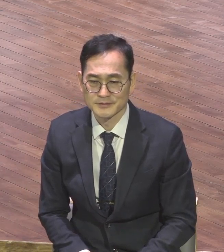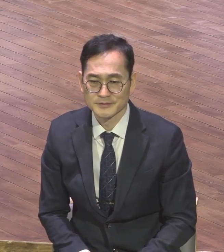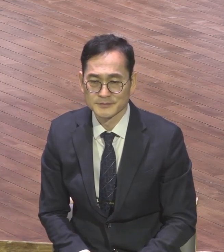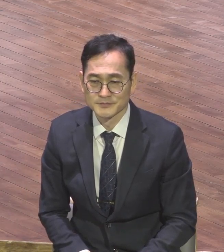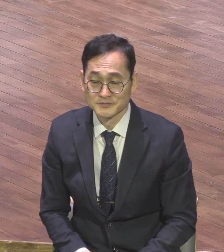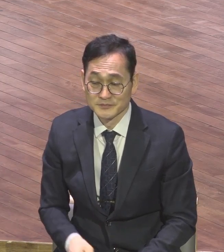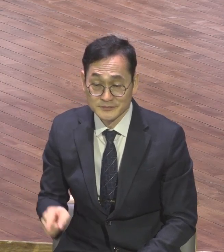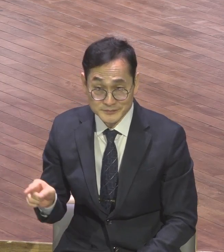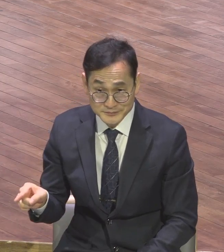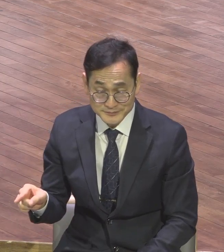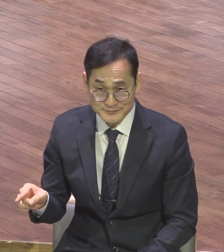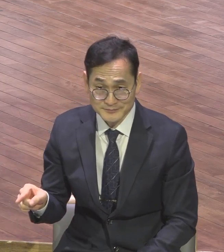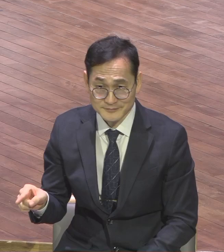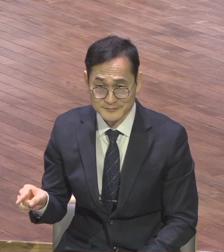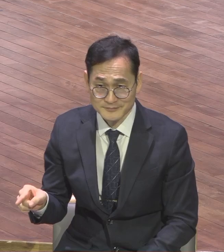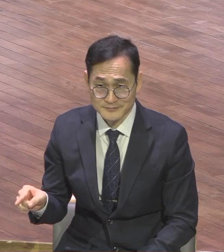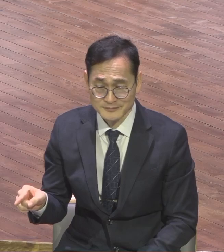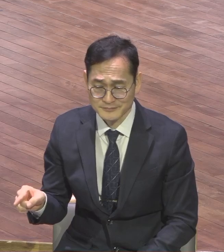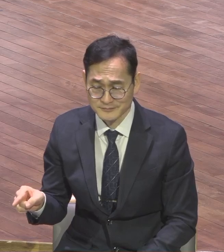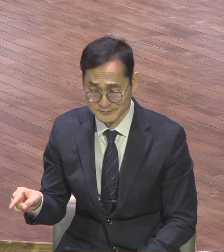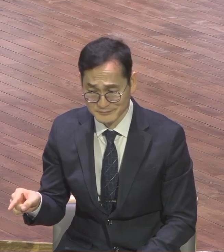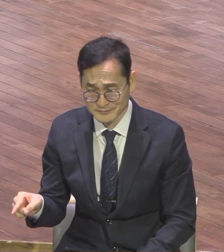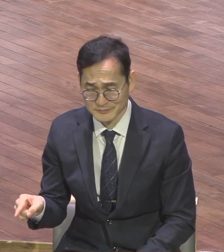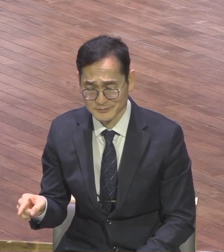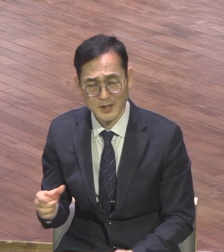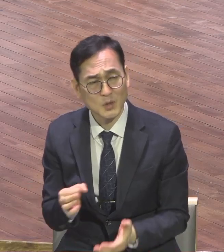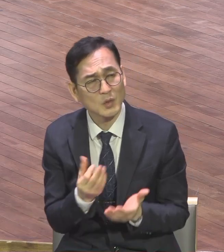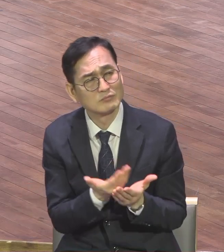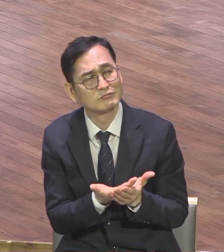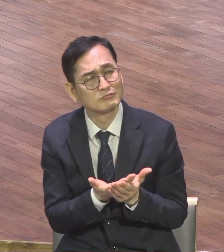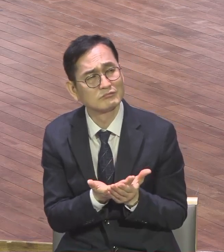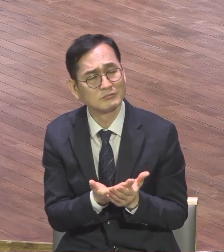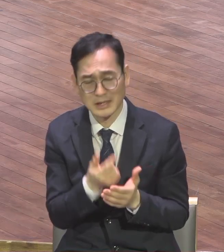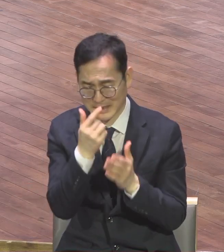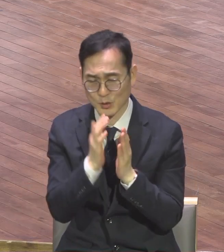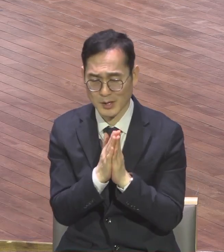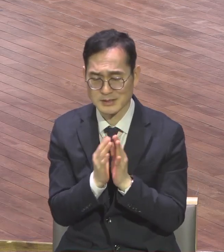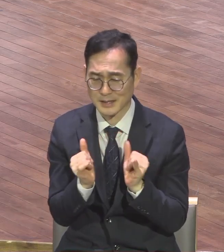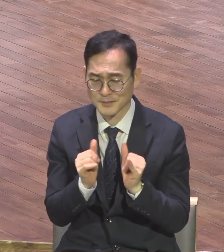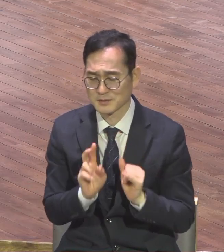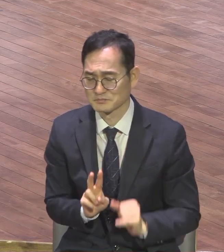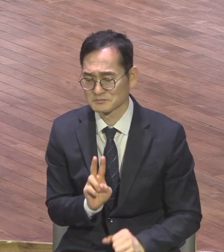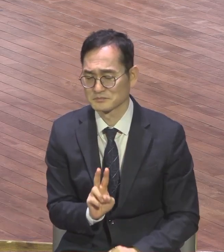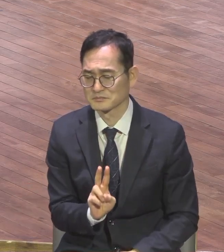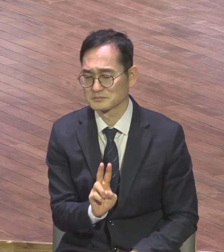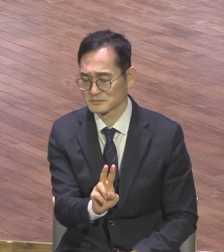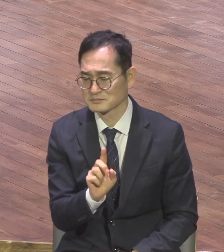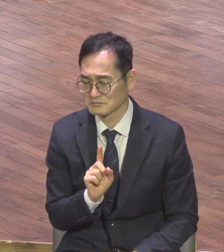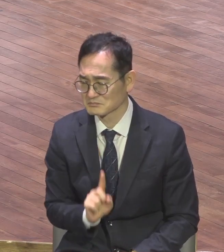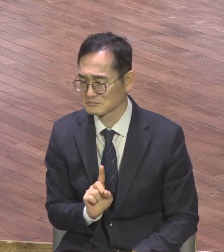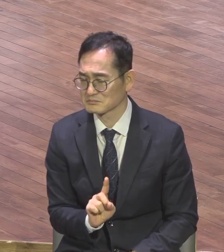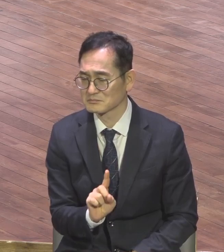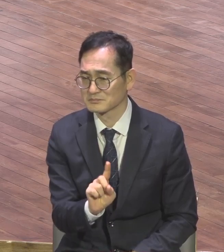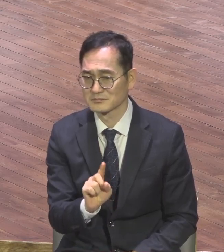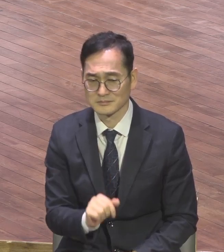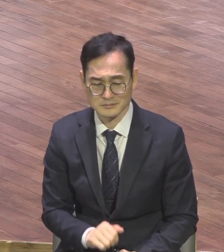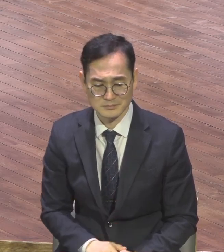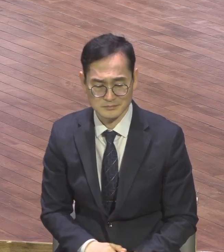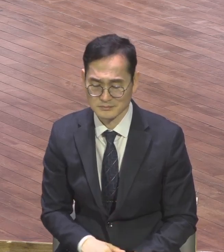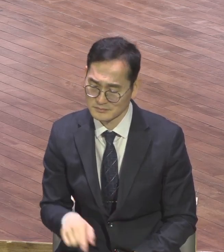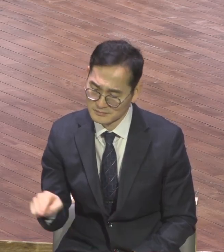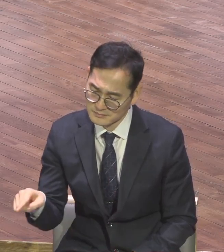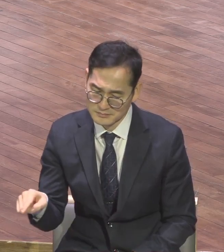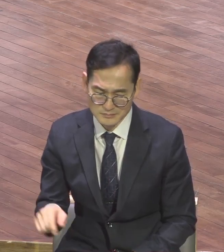그래서 그 앉아서 구걸하니까 뭐 기도하러 들어가는 사람들이, 이 구제가 또 그 당시에는 종교에